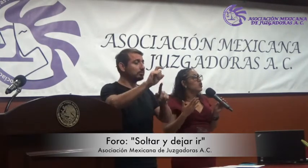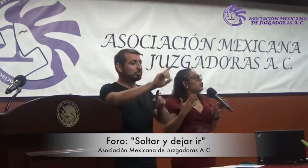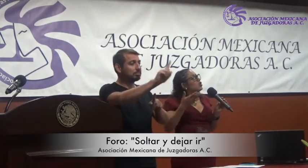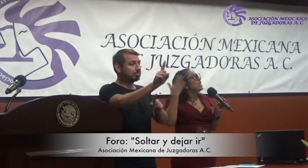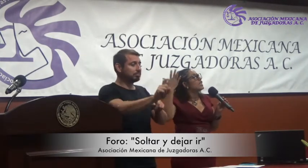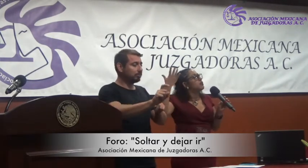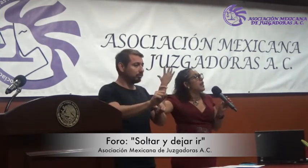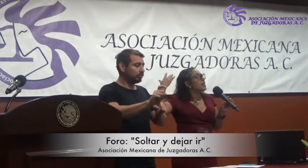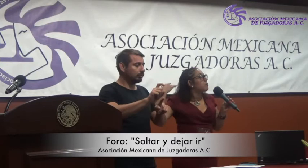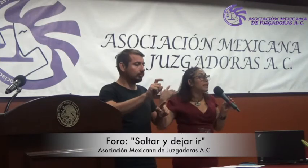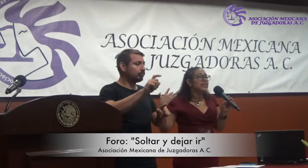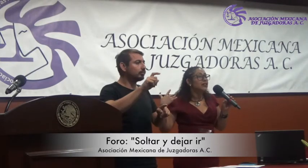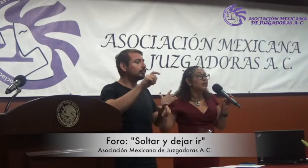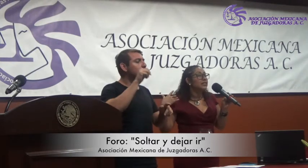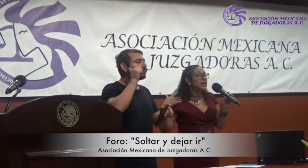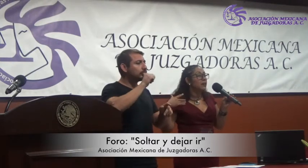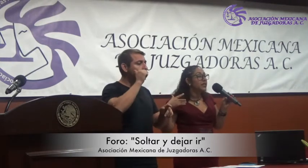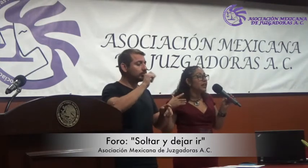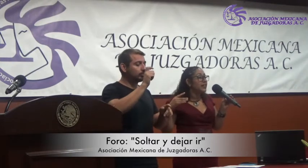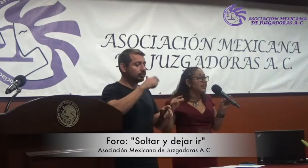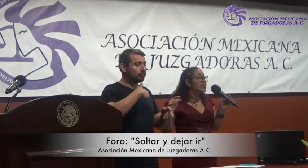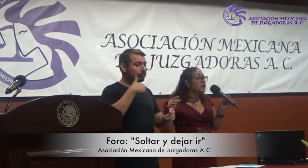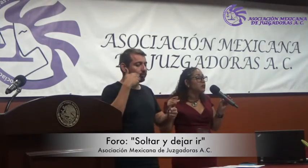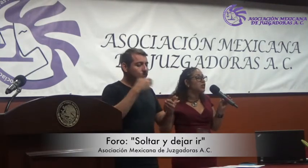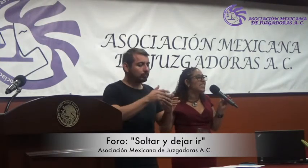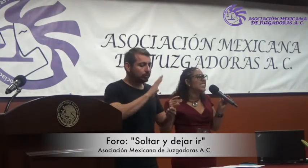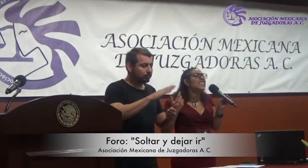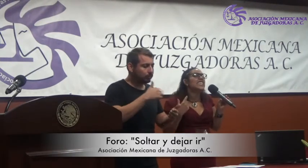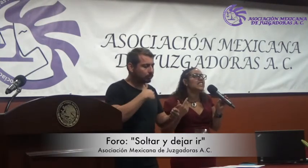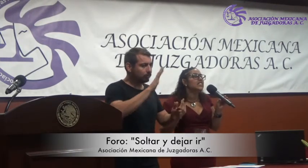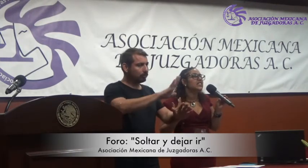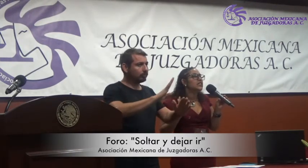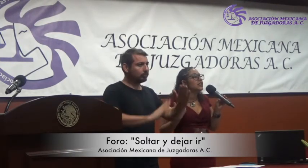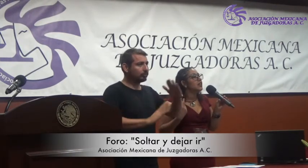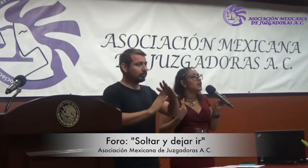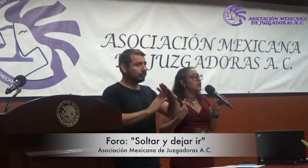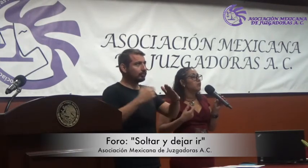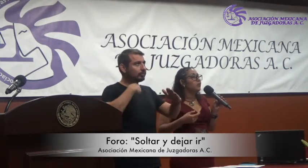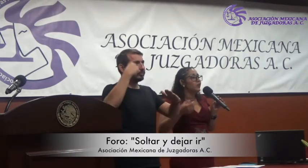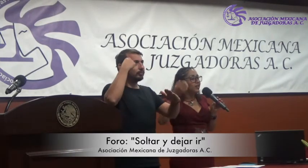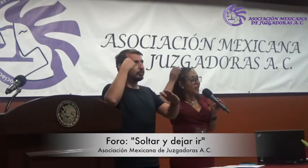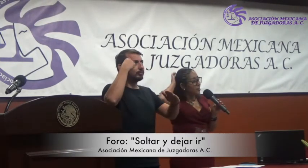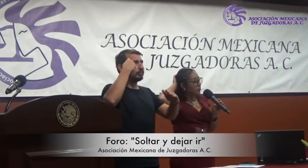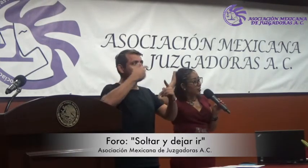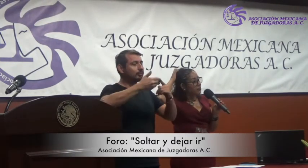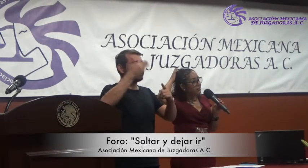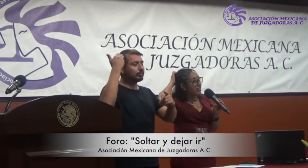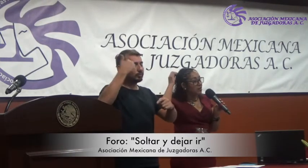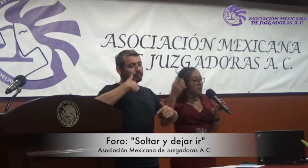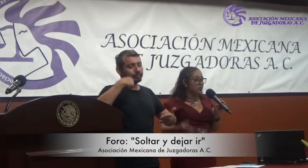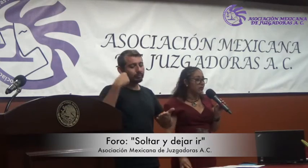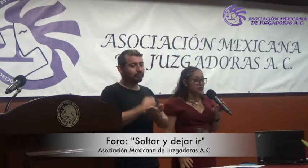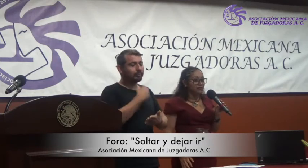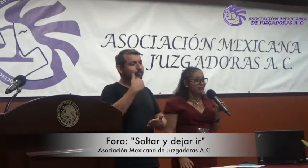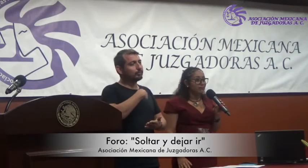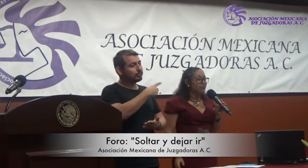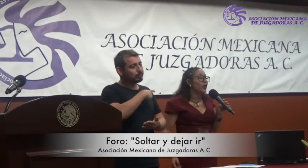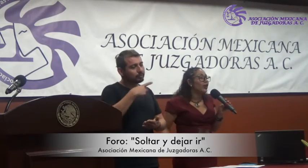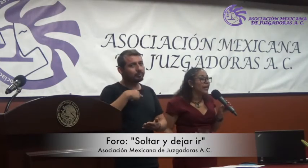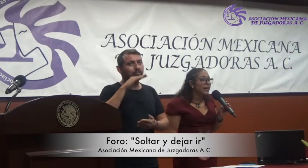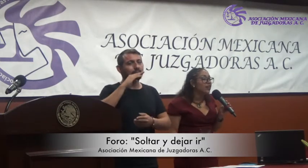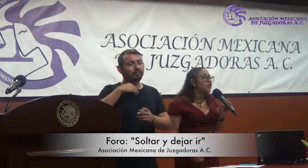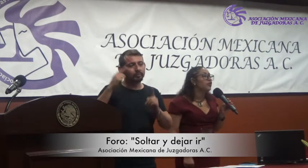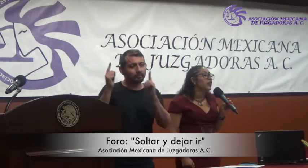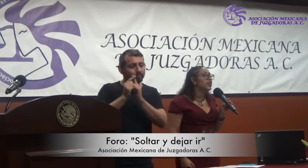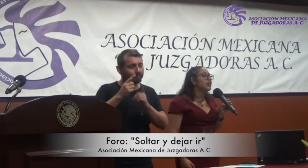tenemos 2 segundos antes para repasar nuestra vida y decimos, ¡chin! ¿Por qué no fui a buscar a mi mamá?